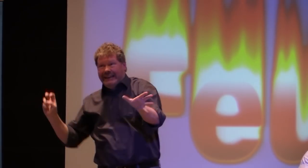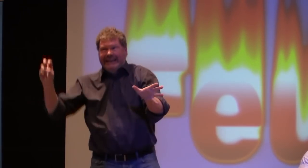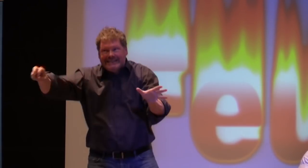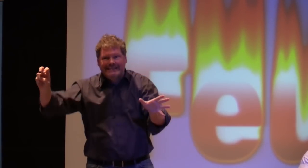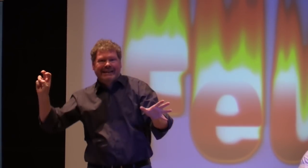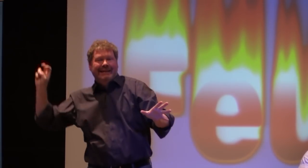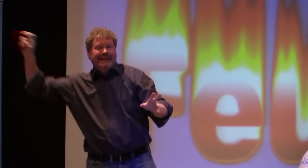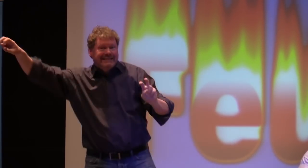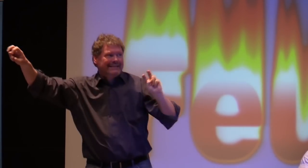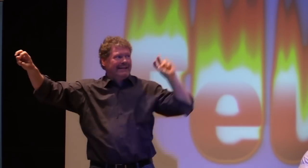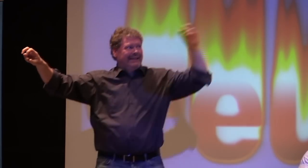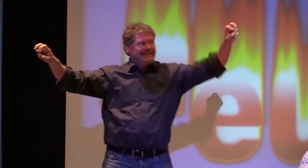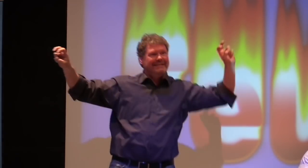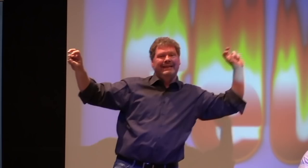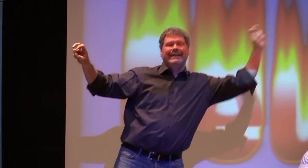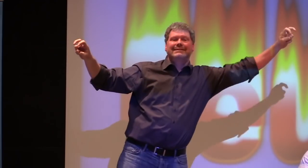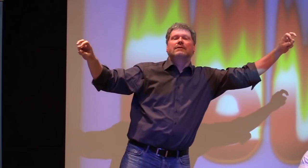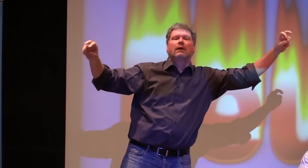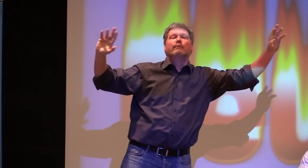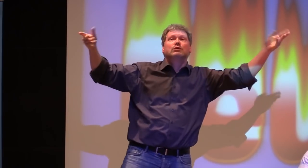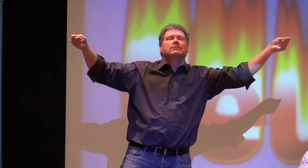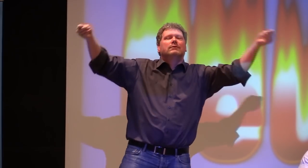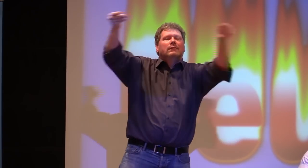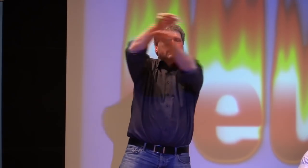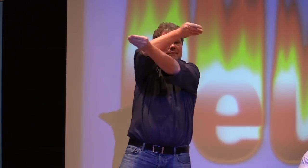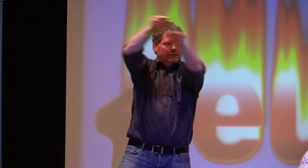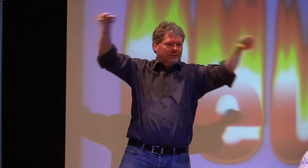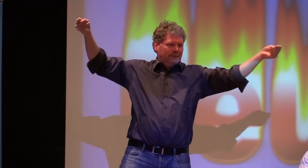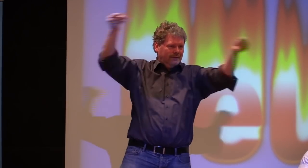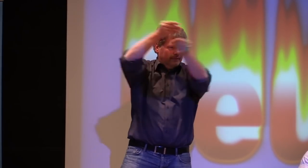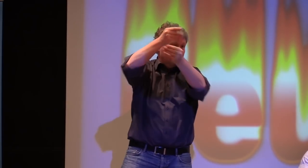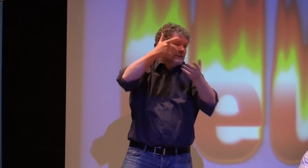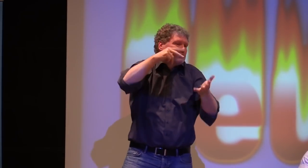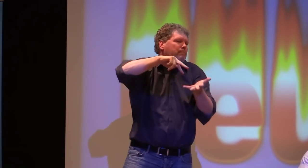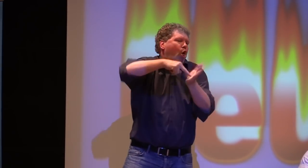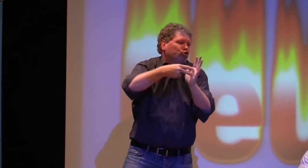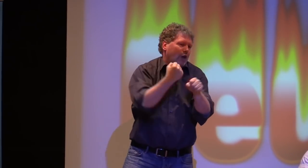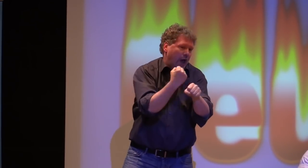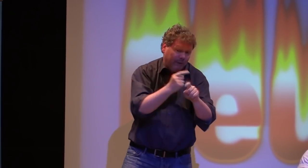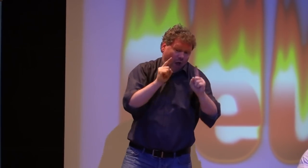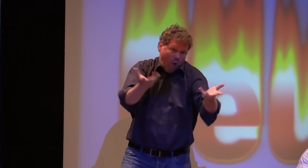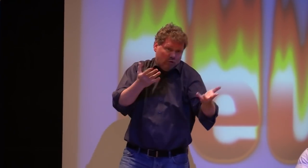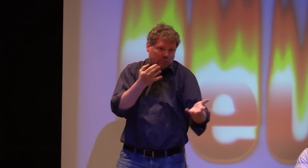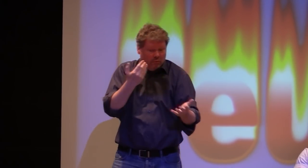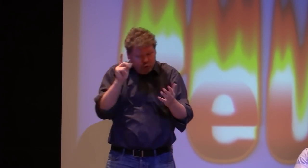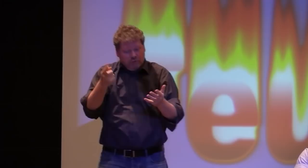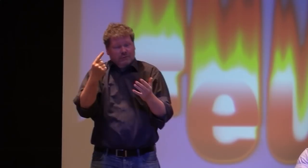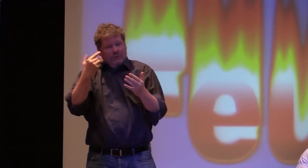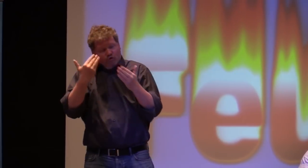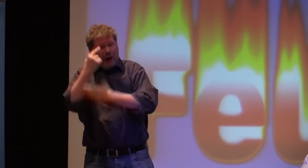auch heutzutage noch, Jugendliche davon zu begeistern und in ein Leben zu entlassen, dass ja, denen vielleicht klar ist, dass